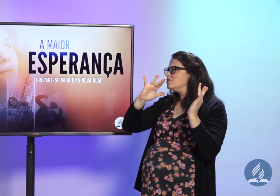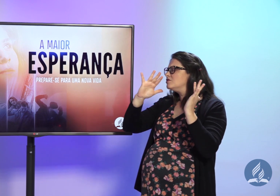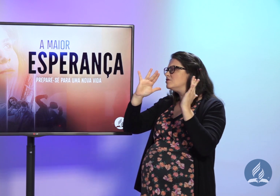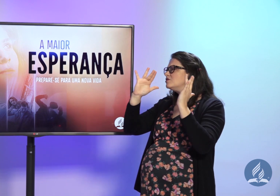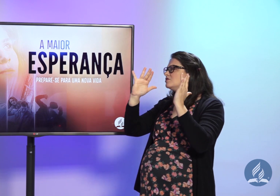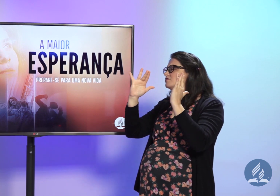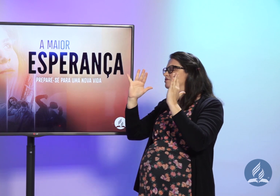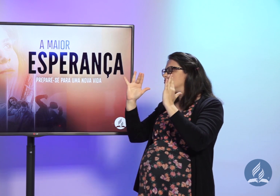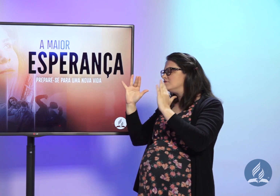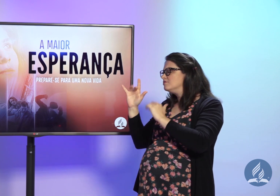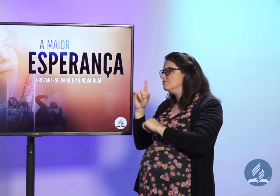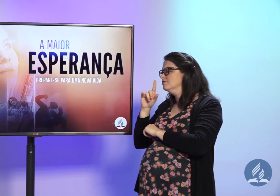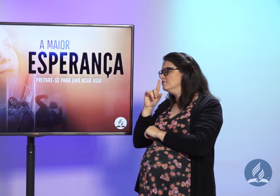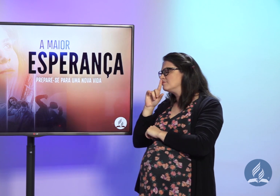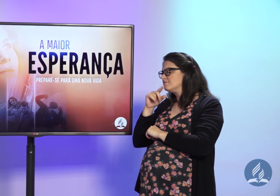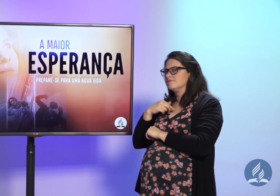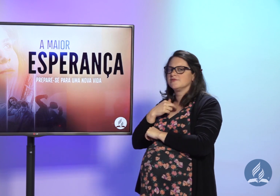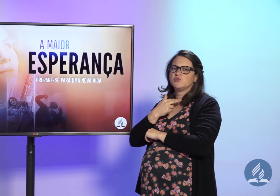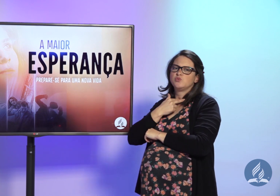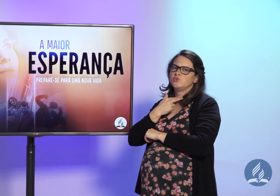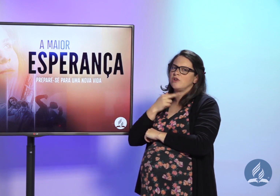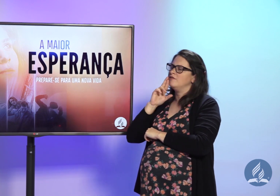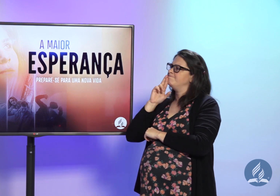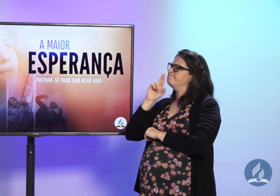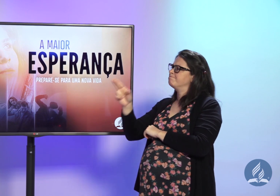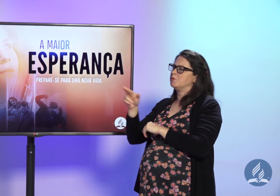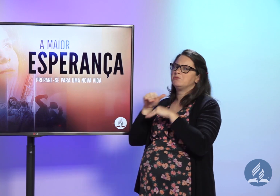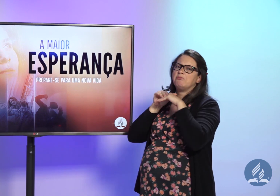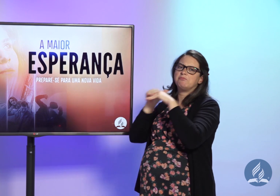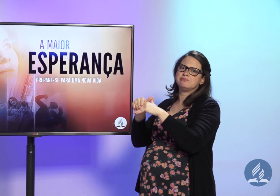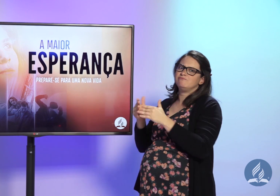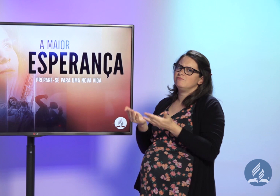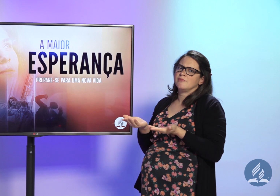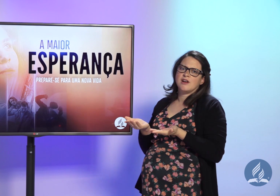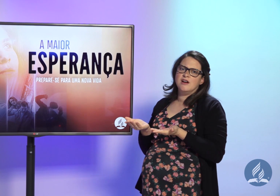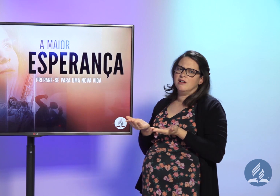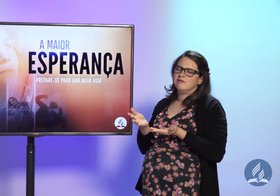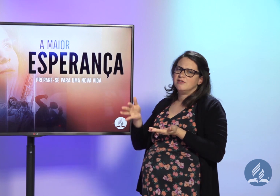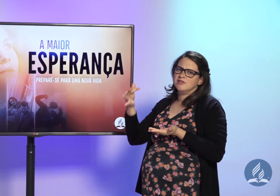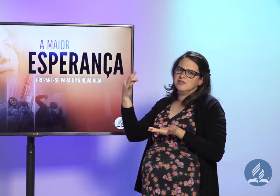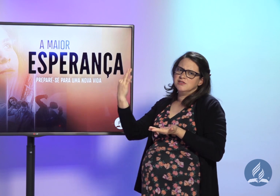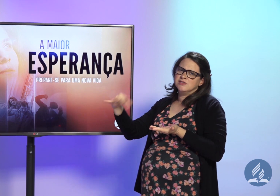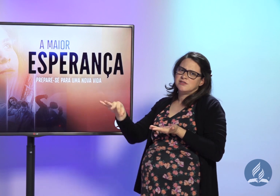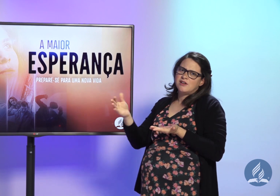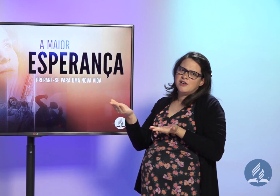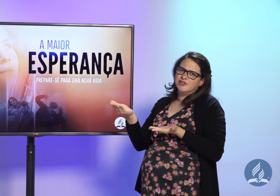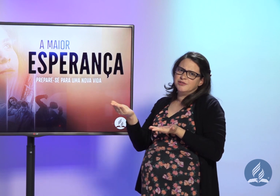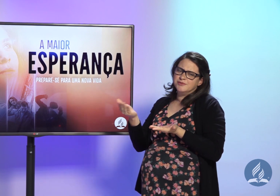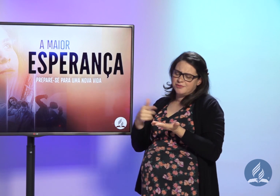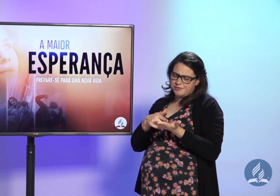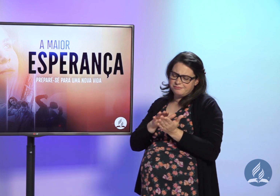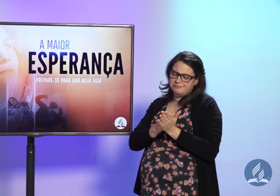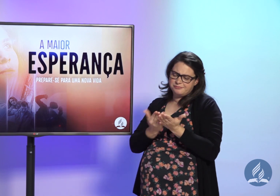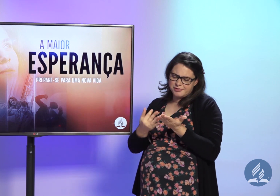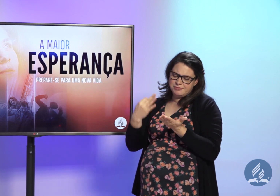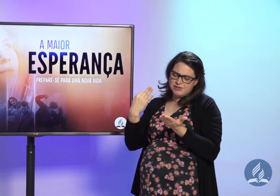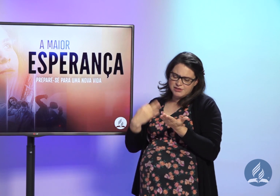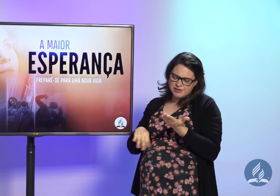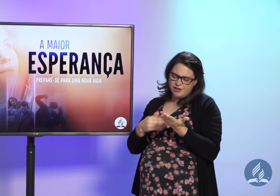entender. A partir daquele momento ele percebeu que ele não tinha argumentos para contestar a verdade da Bíblia. E ele então